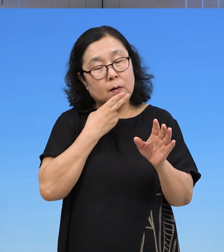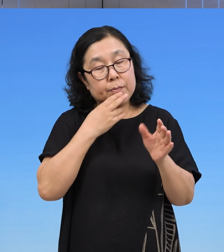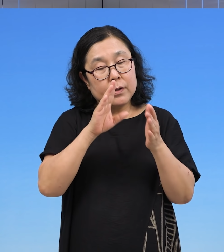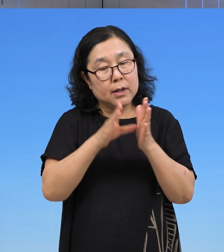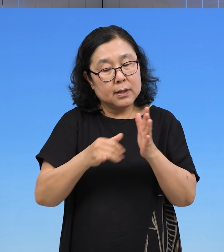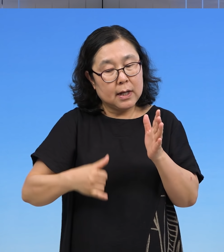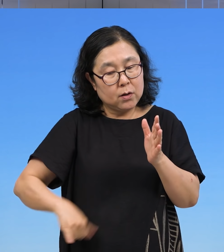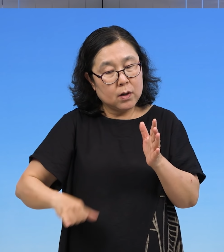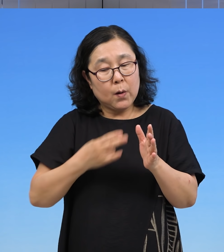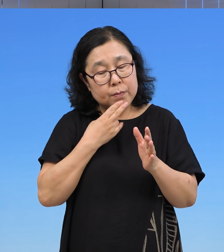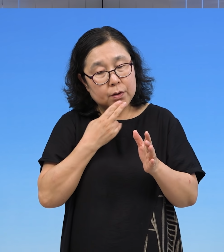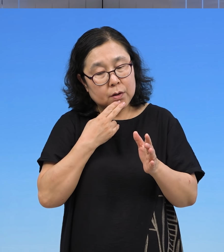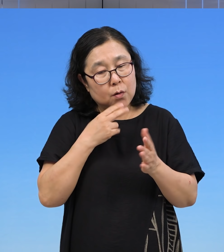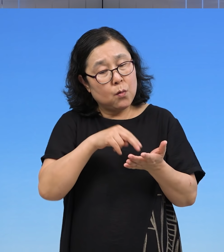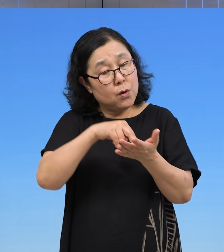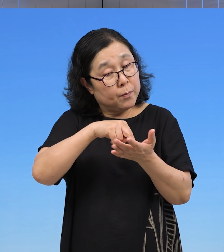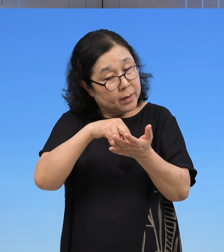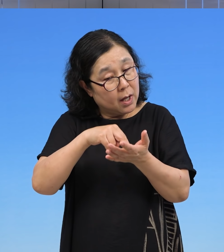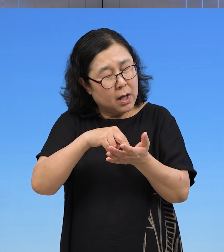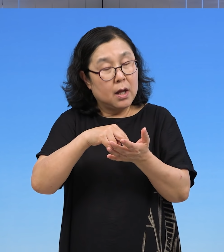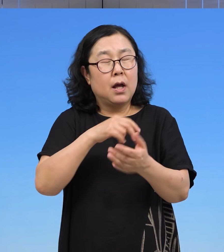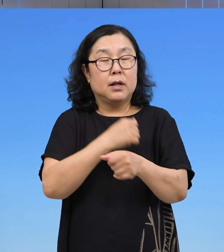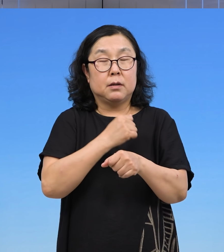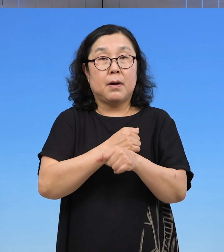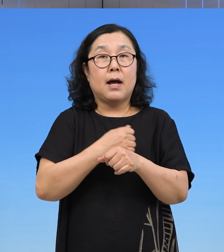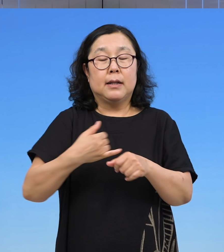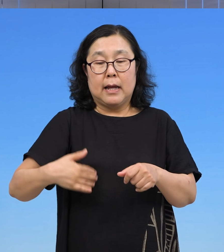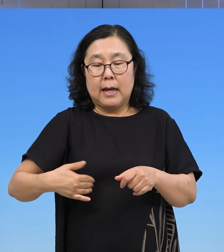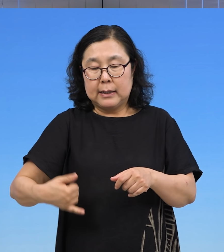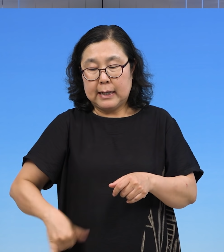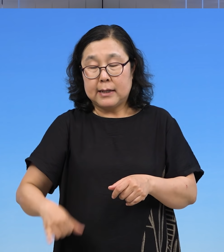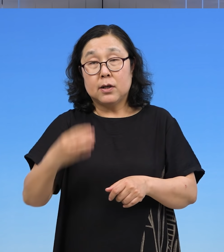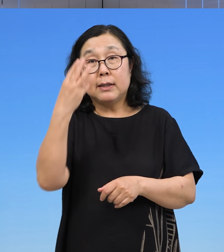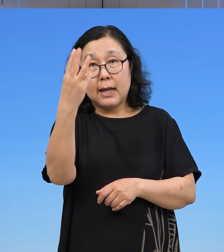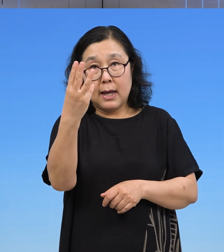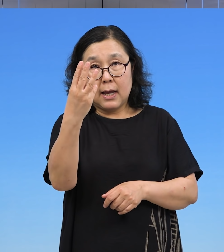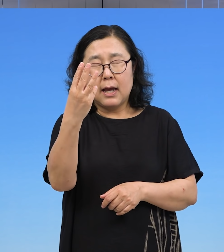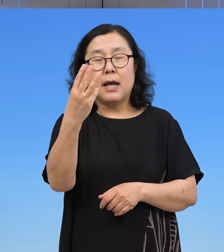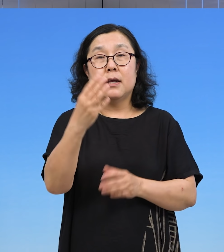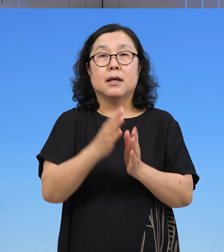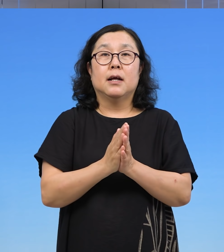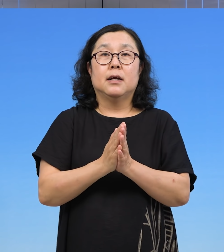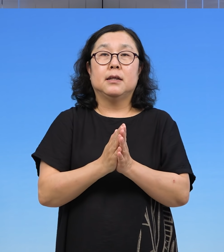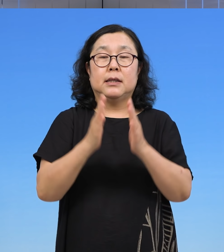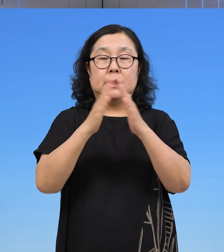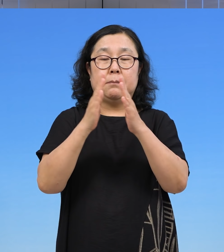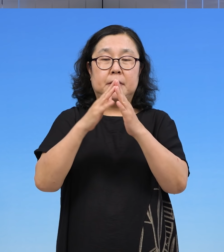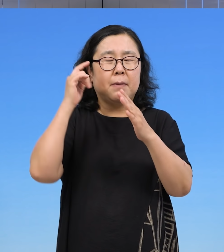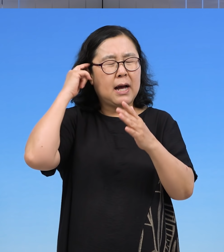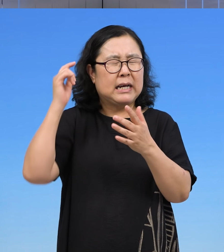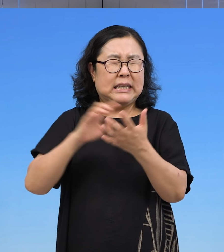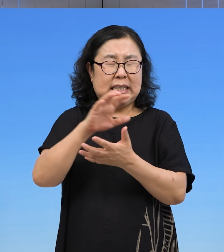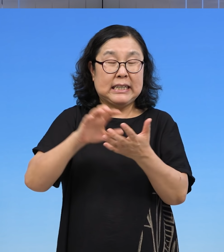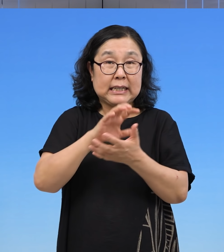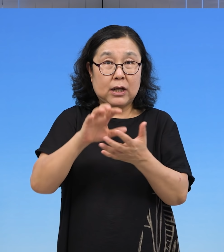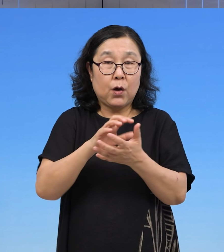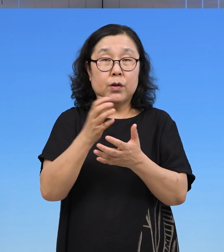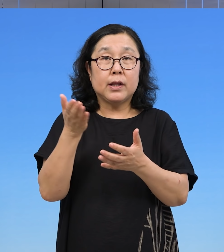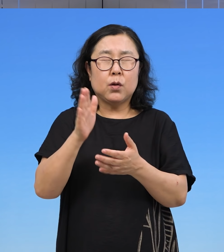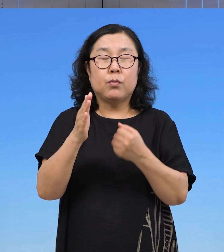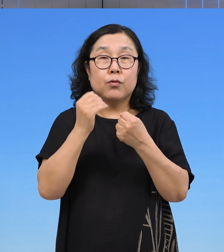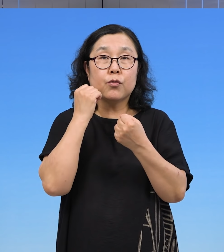없을 때는 또 그래서 그런 줄 알았습니다 애를 셋이나 낳았는데도요 북적북적 그냥 막 온 집이 시끌시끌한데도요